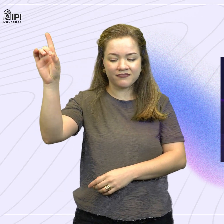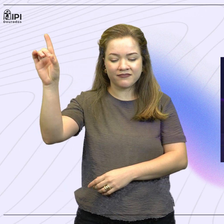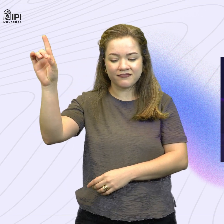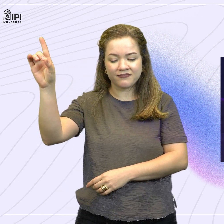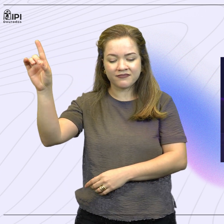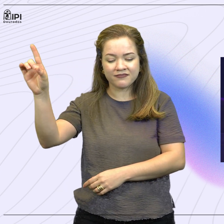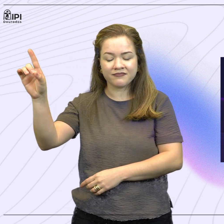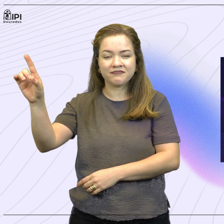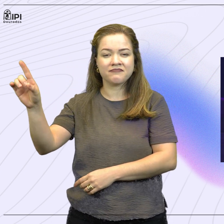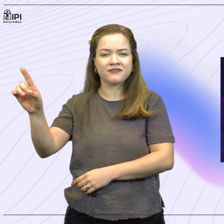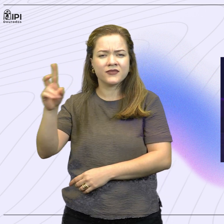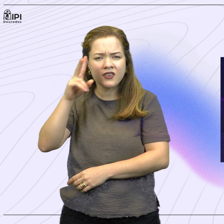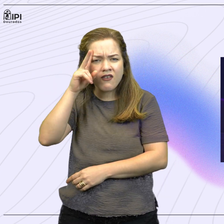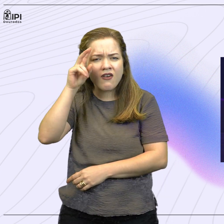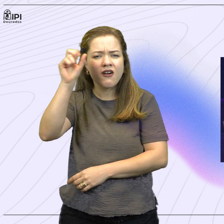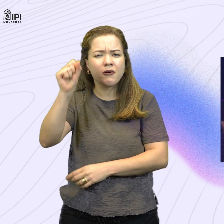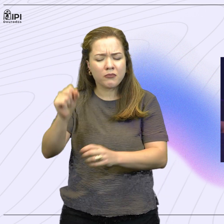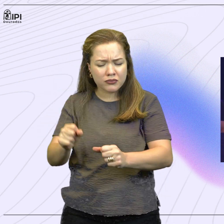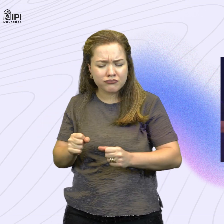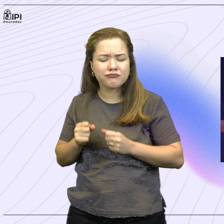Vive poderosa